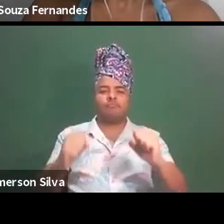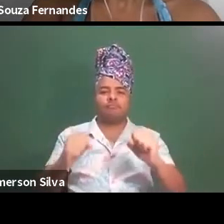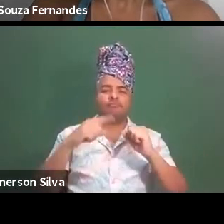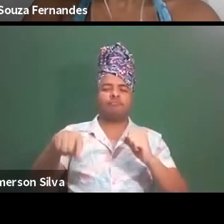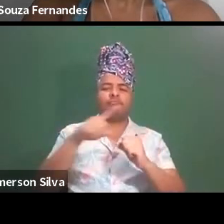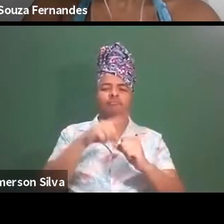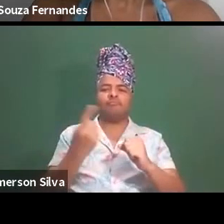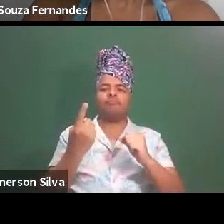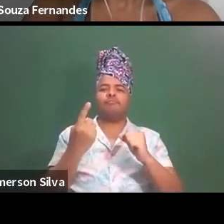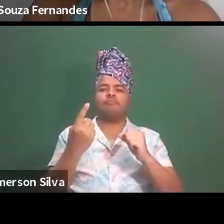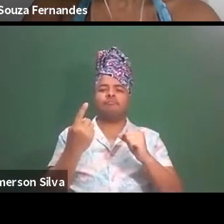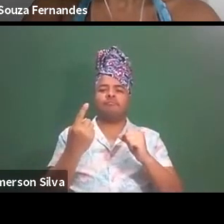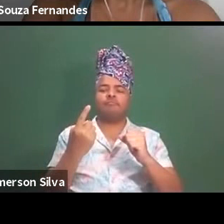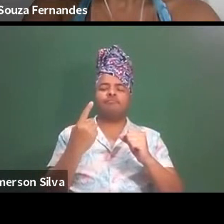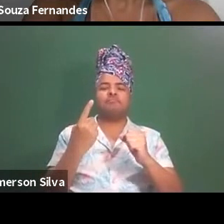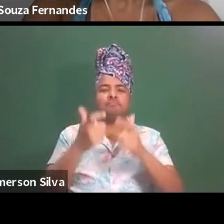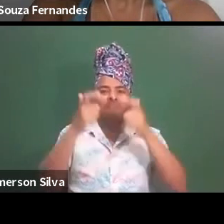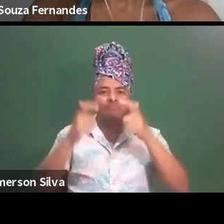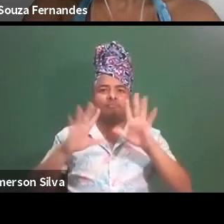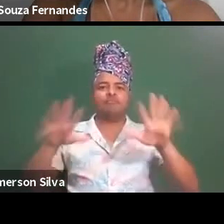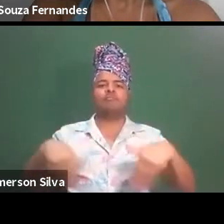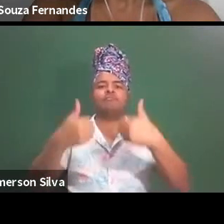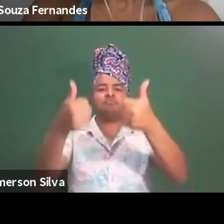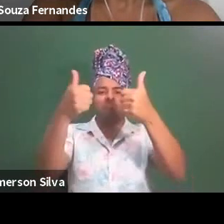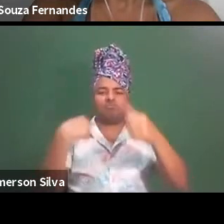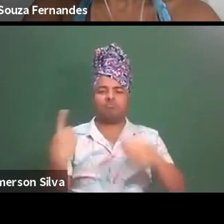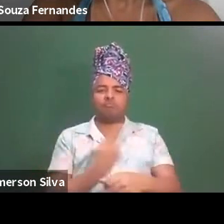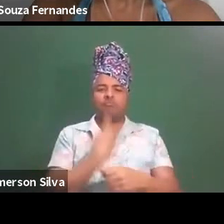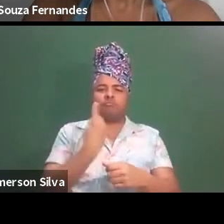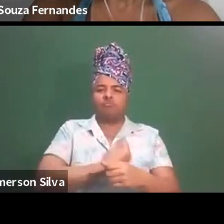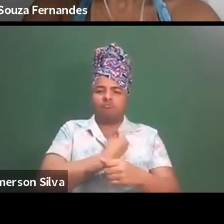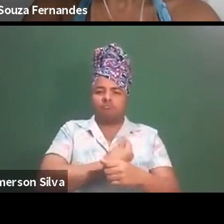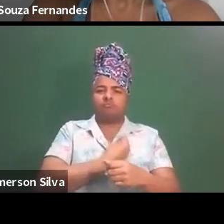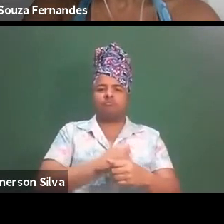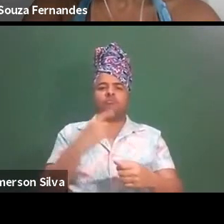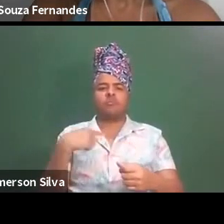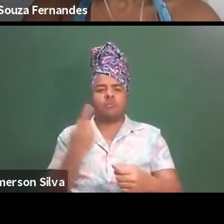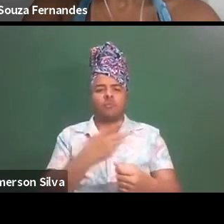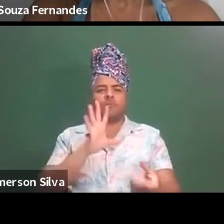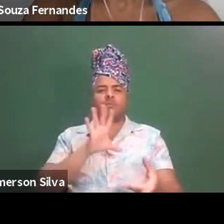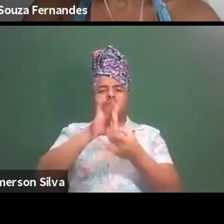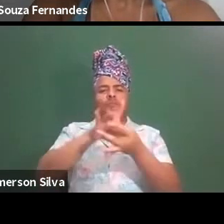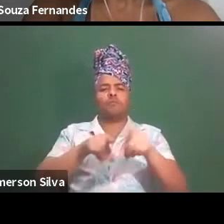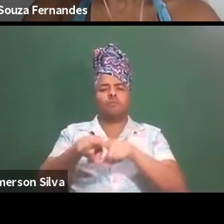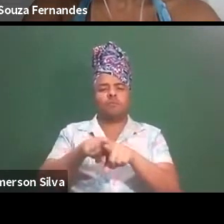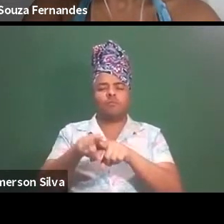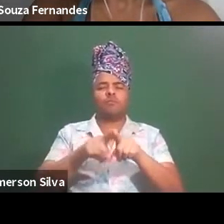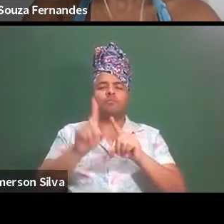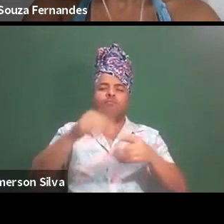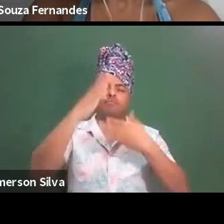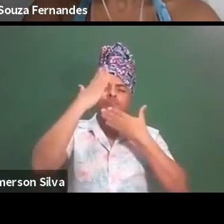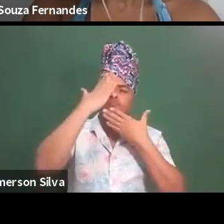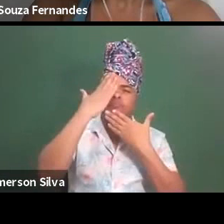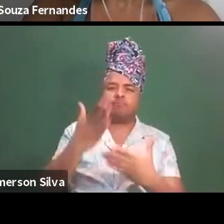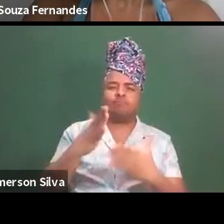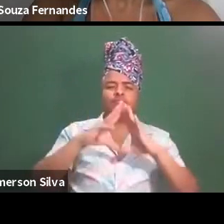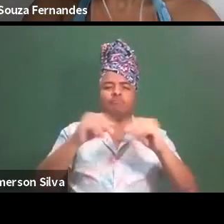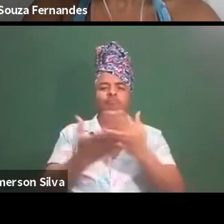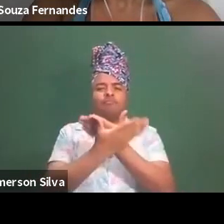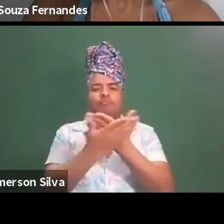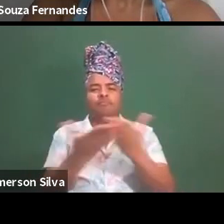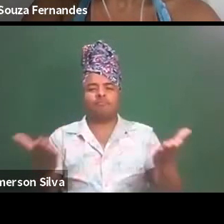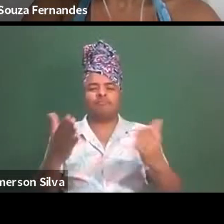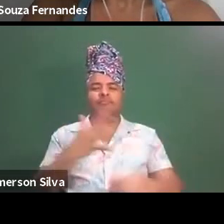construir um lugar melhor de se viver, irmanados entre todos nós. Muita gratidão a todos